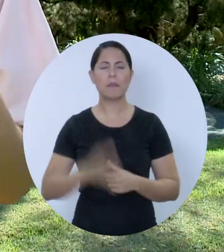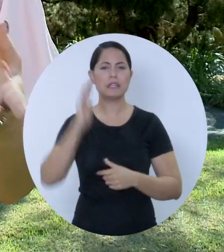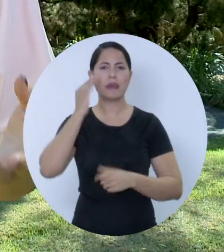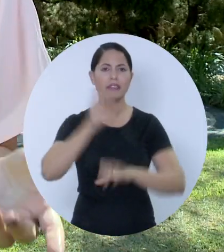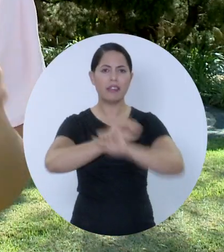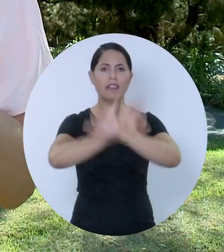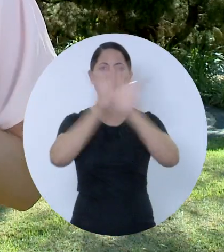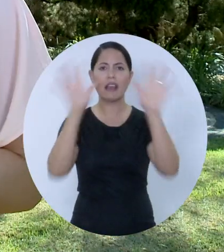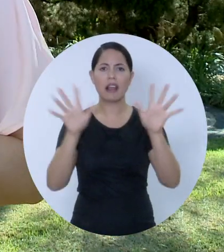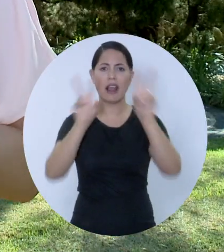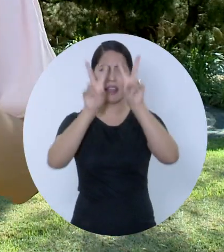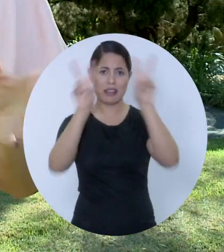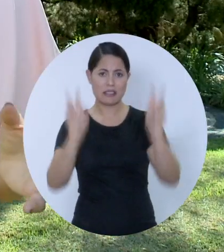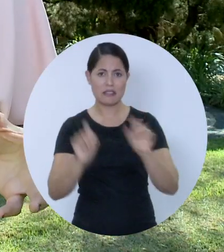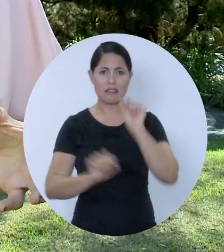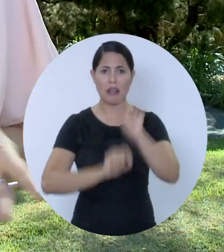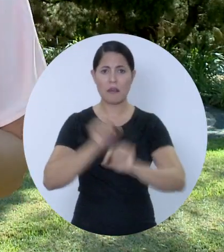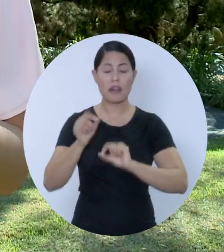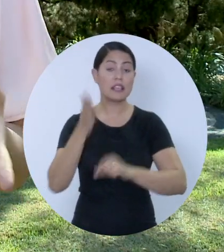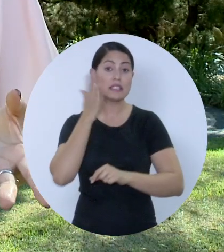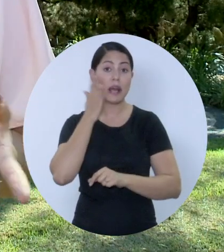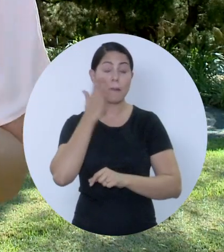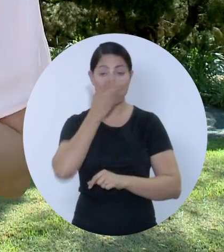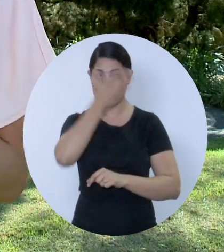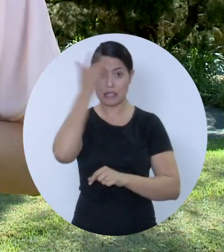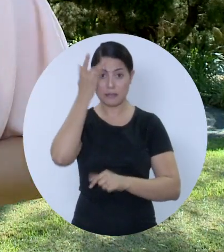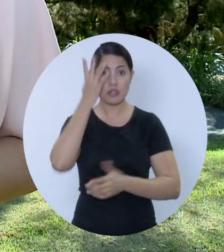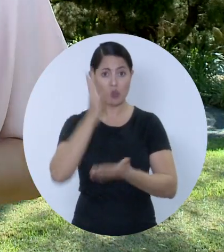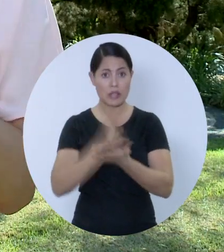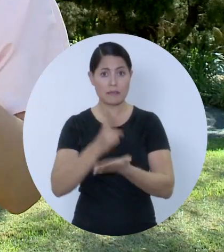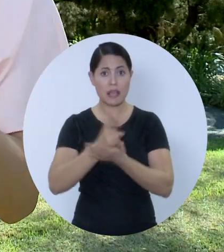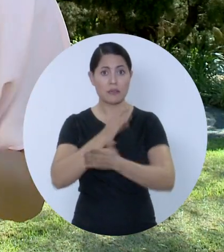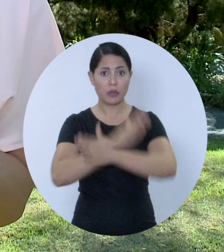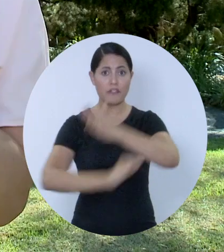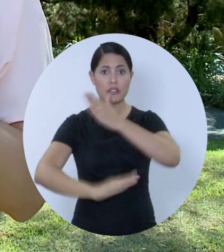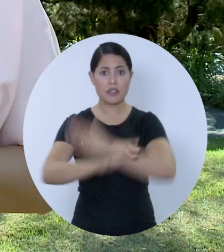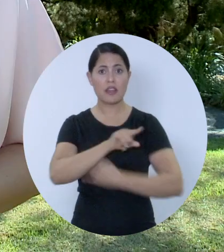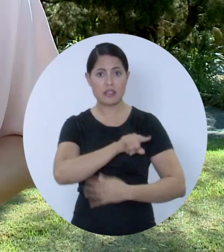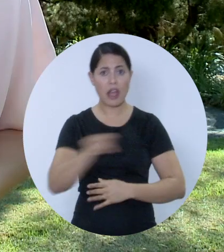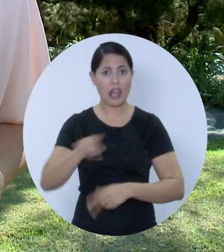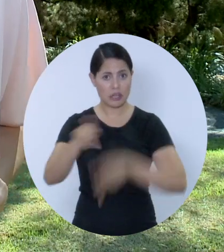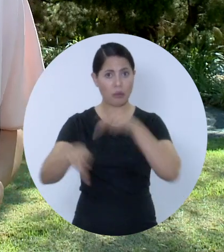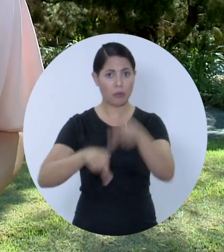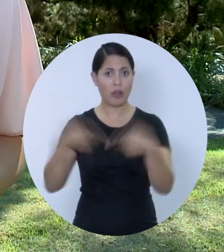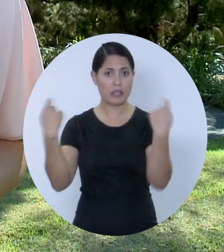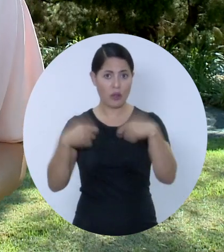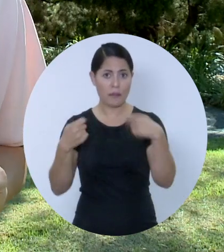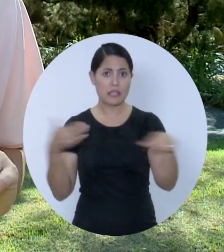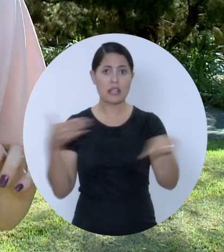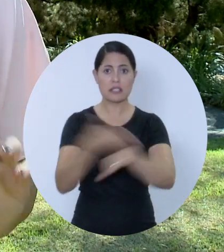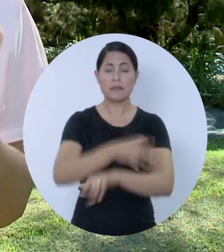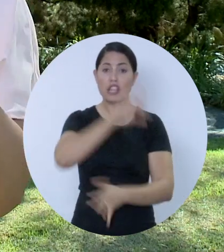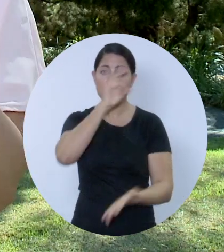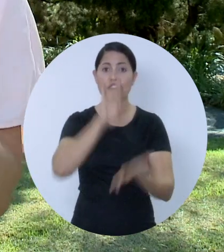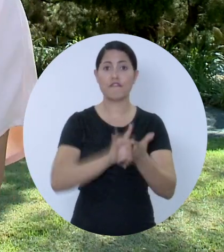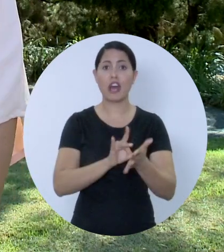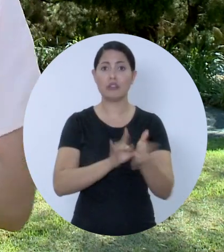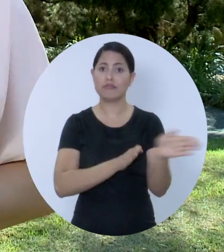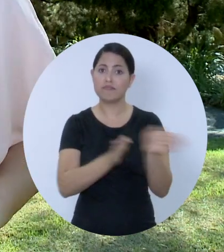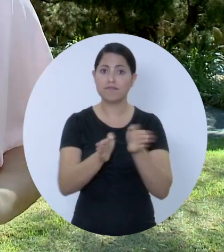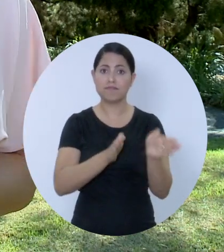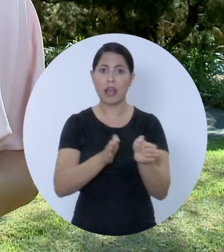para entendermos mais a realidade, fomos saber deles, daqueles que precisam de mais acessibilidade,